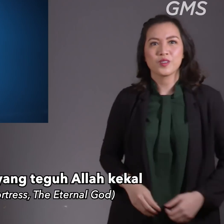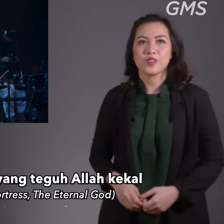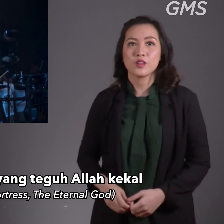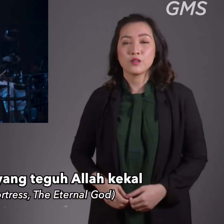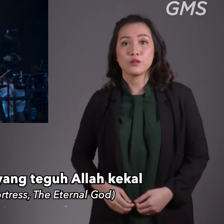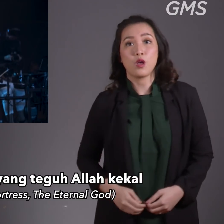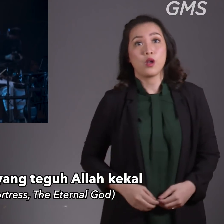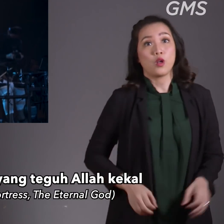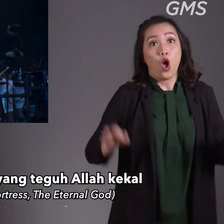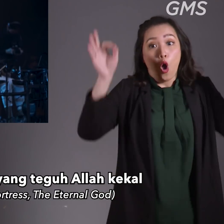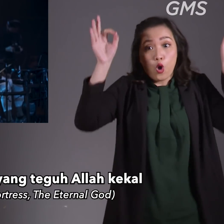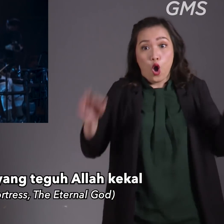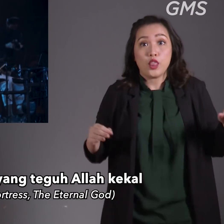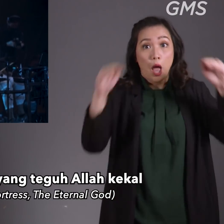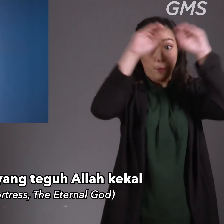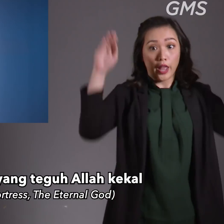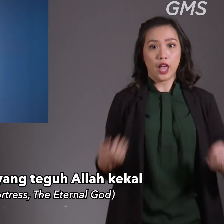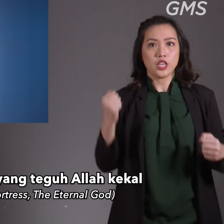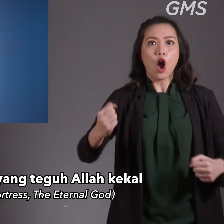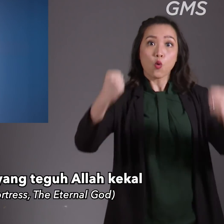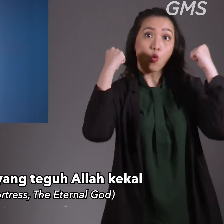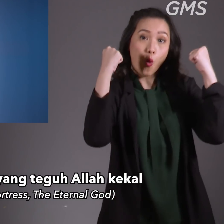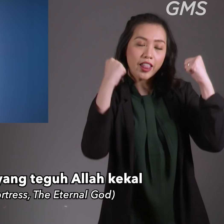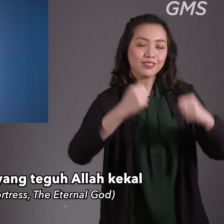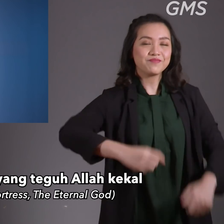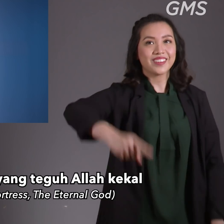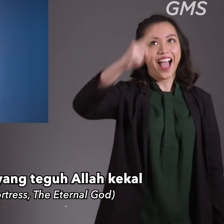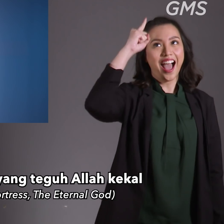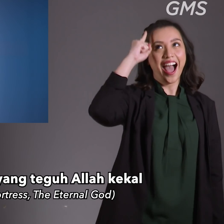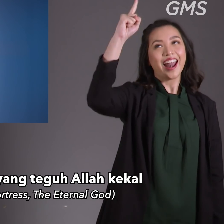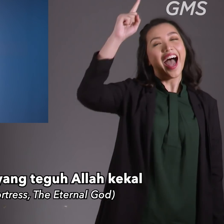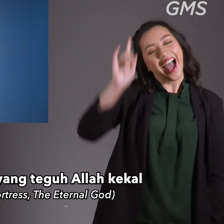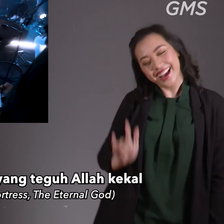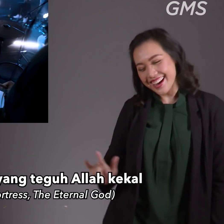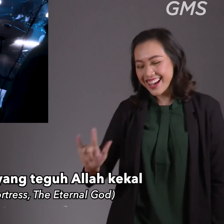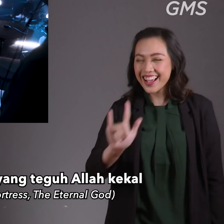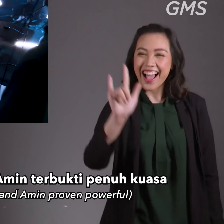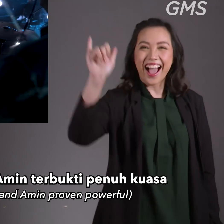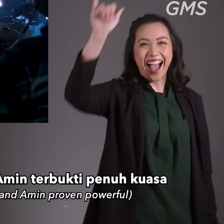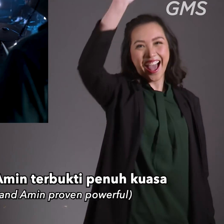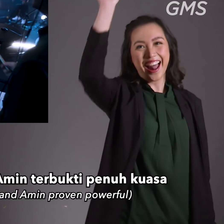kota benteng yang teguh, Allah kekal.